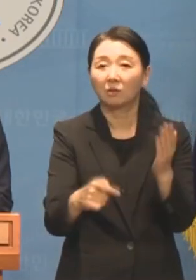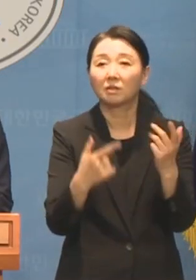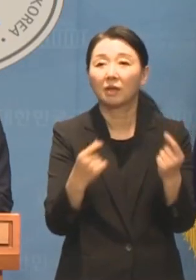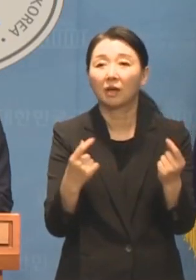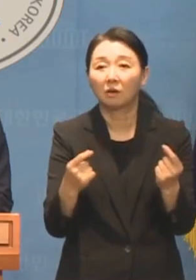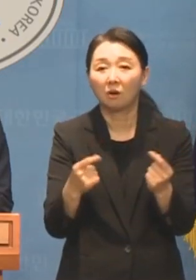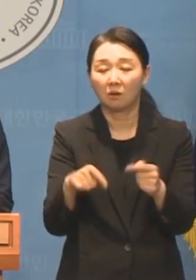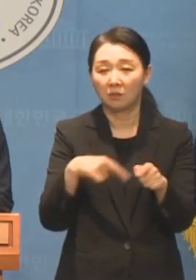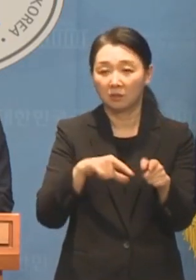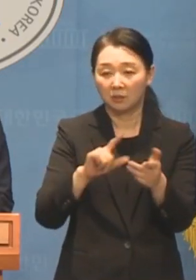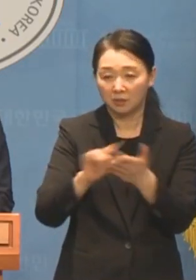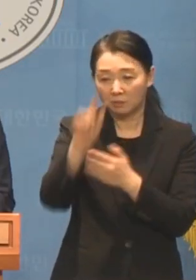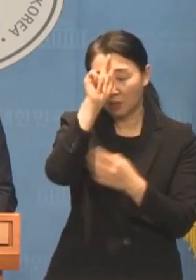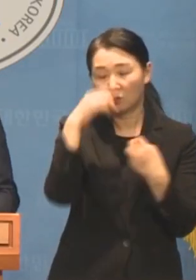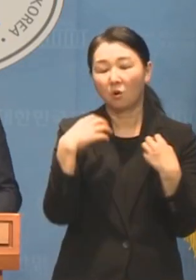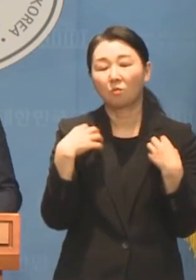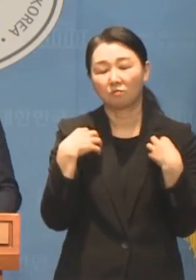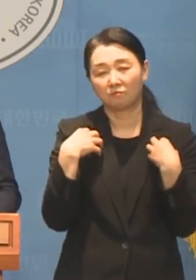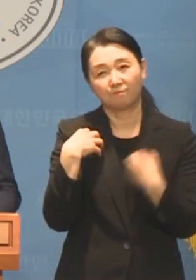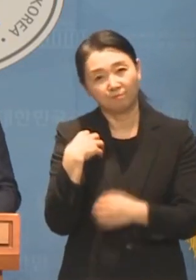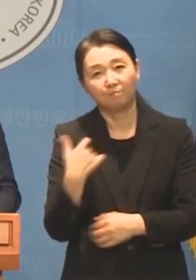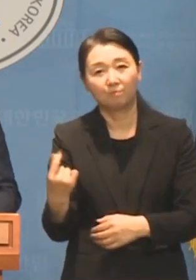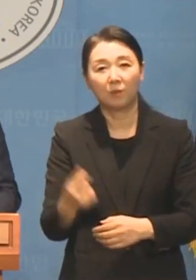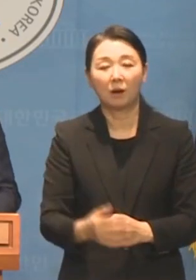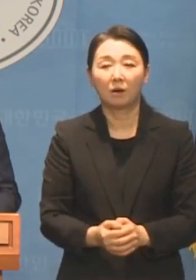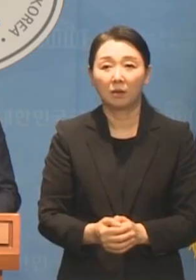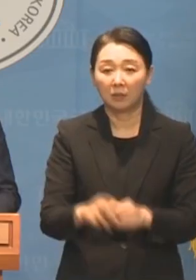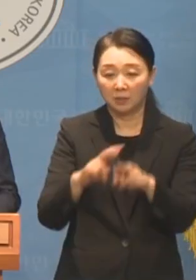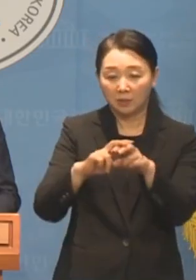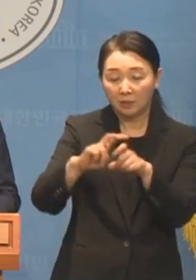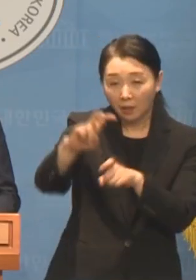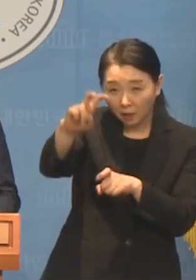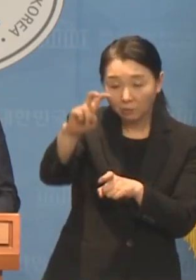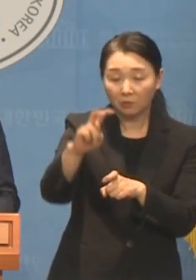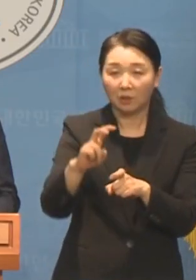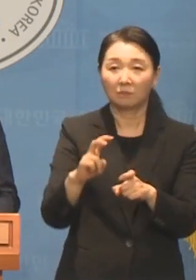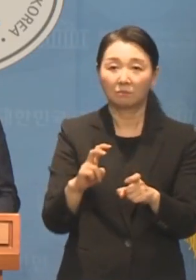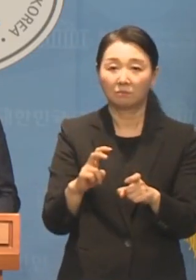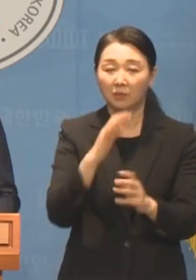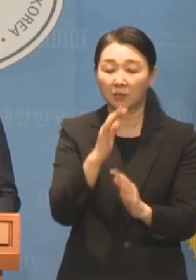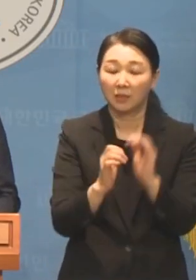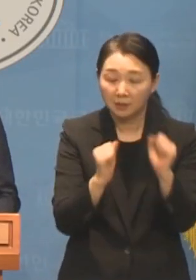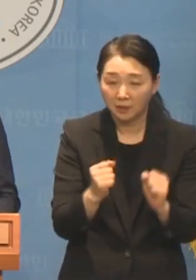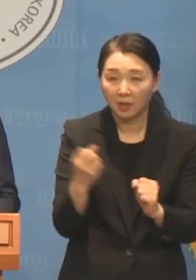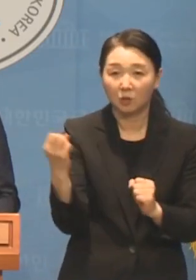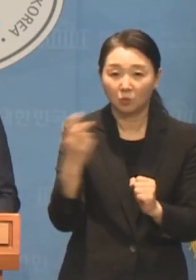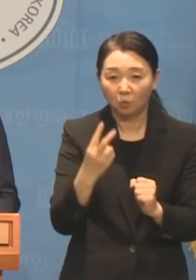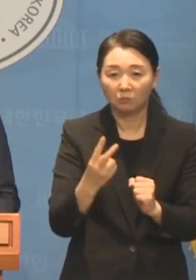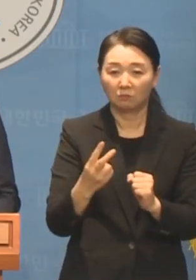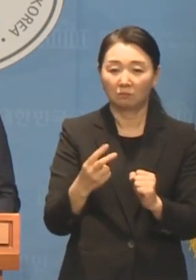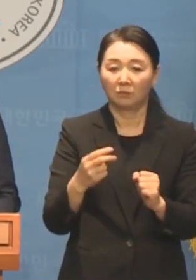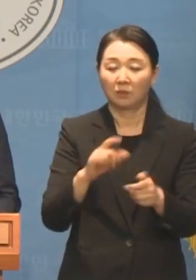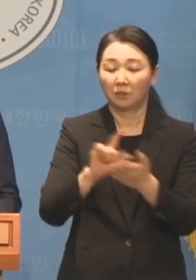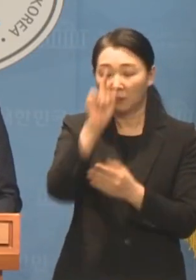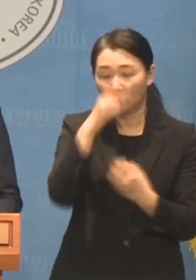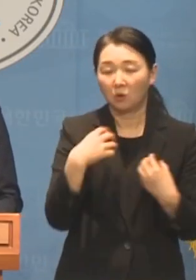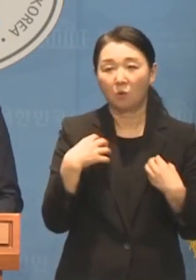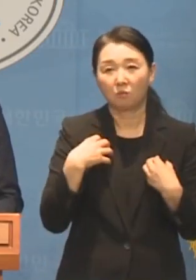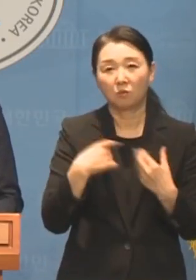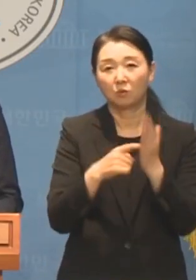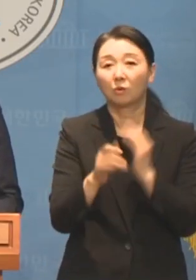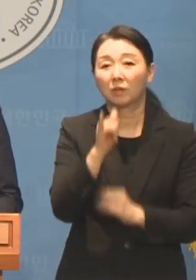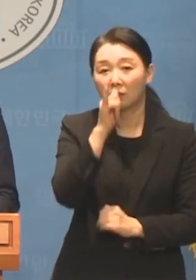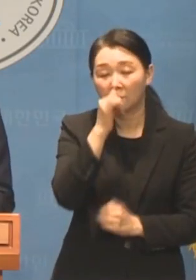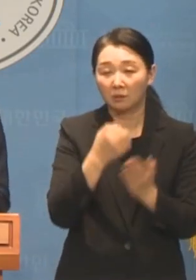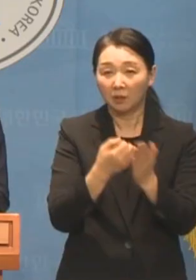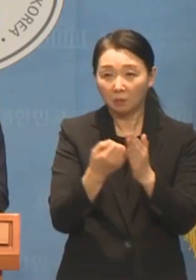지자체에 큰 부담이 될 것입니다. 케이블카가 생태계와 지자체에 큰 해악을 미칠 것이라는 것은 설악산 케이블카 사업